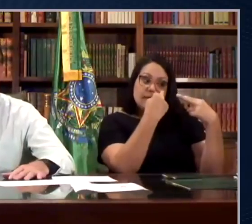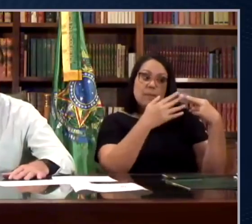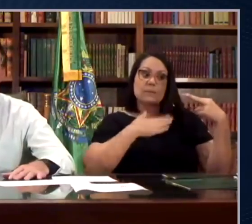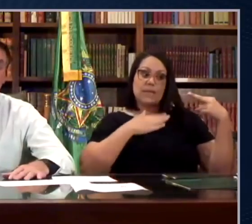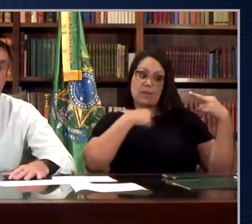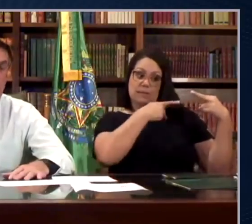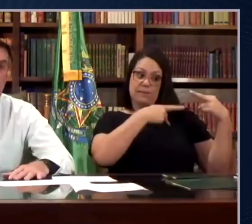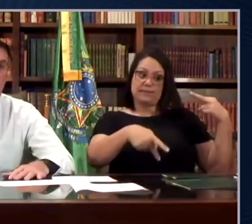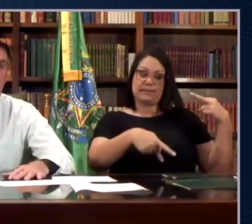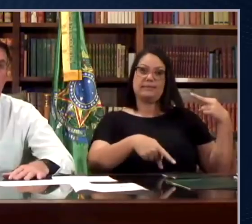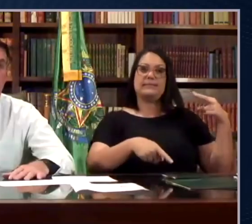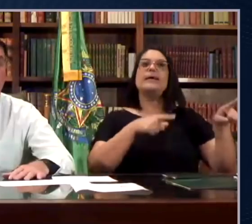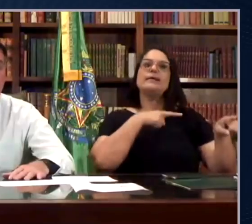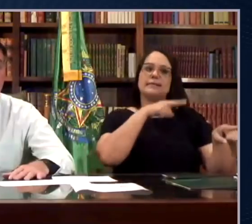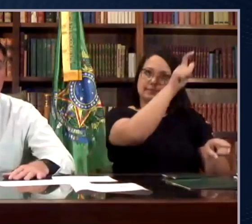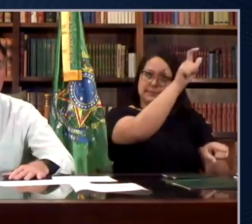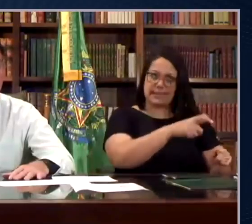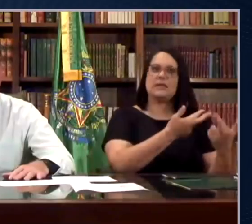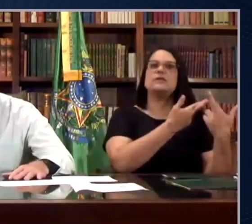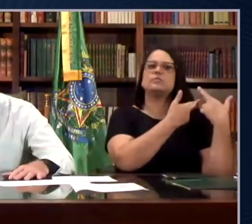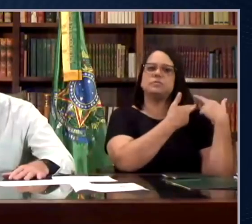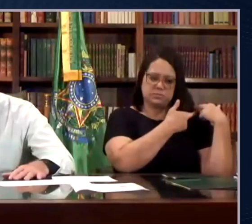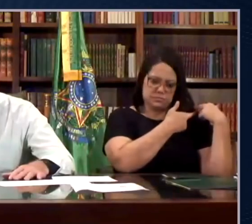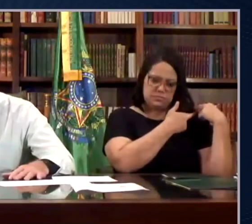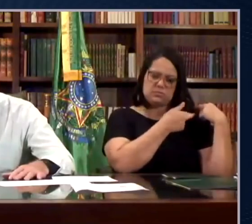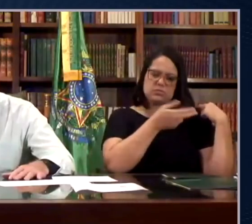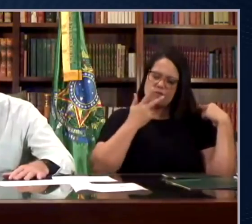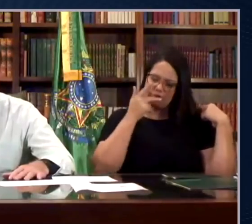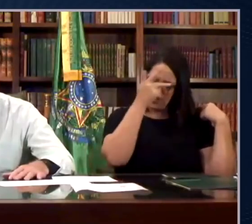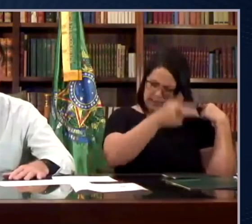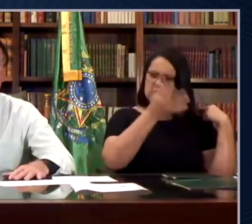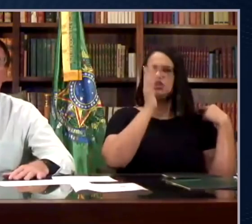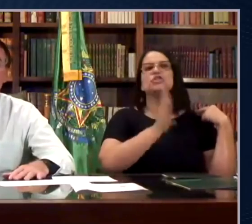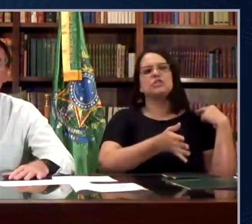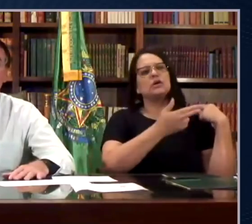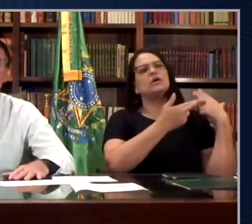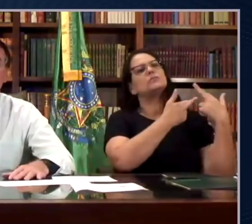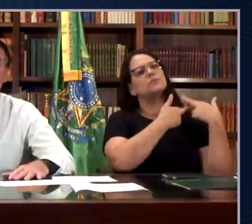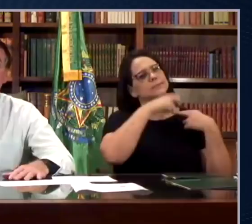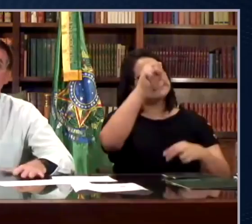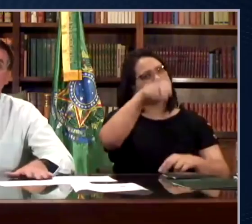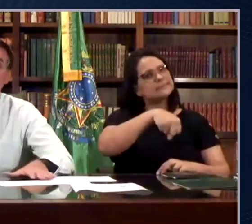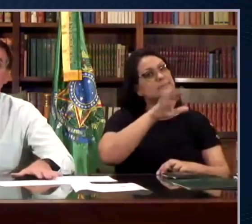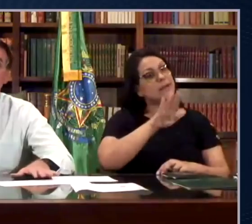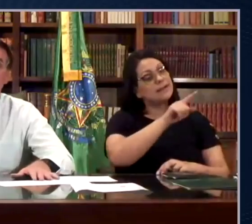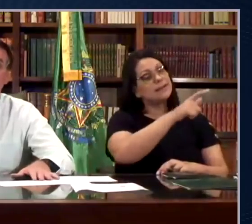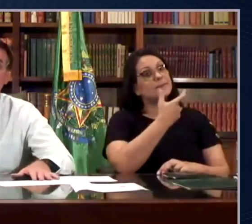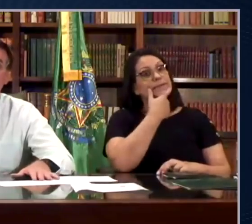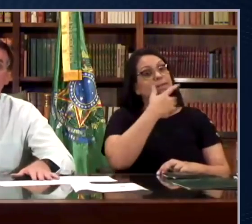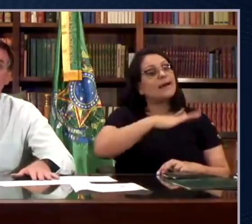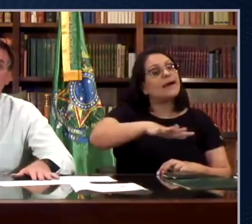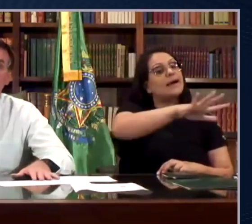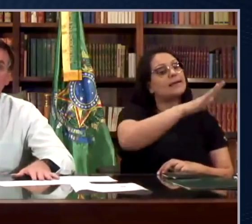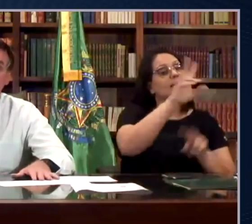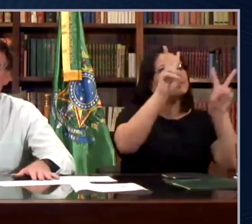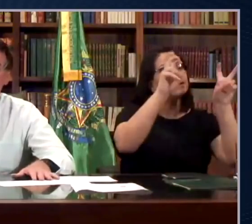o presidente da República. Ele disse que tem responsabilidade, já disse isso. Tem responsabilidade sim, mas ele cuida da